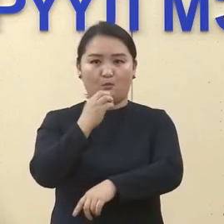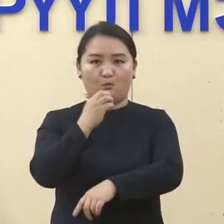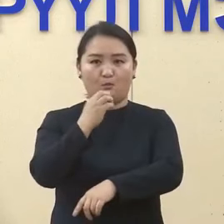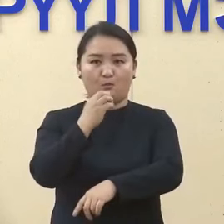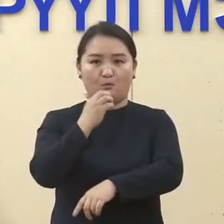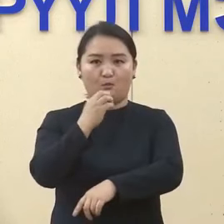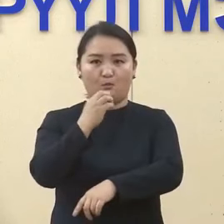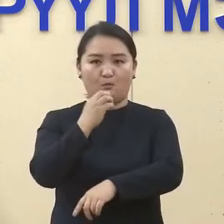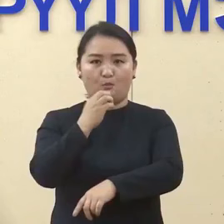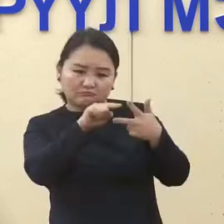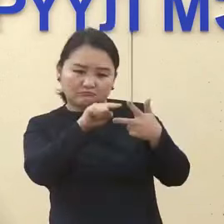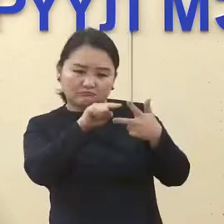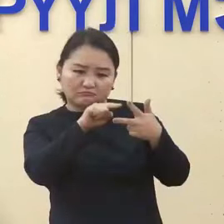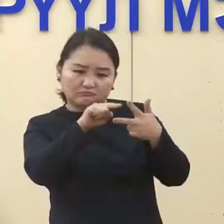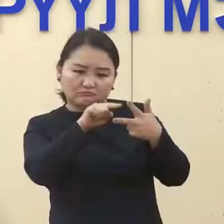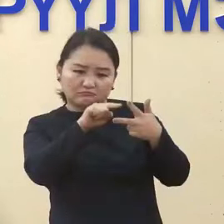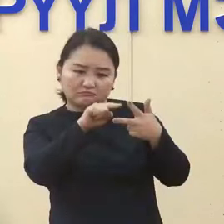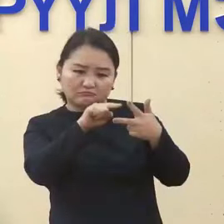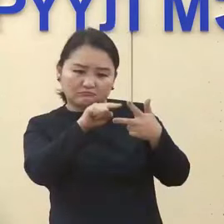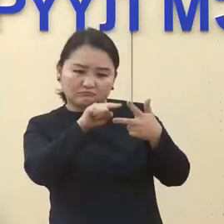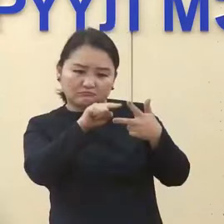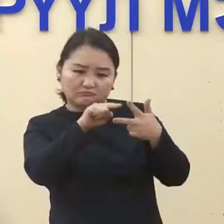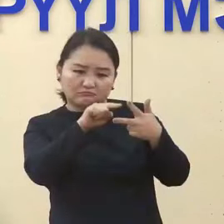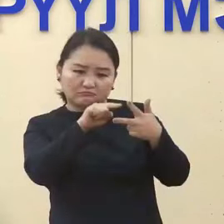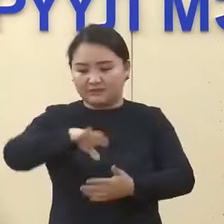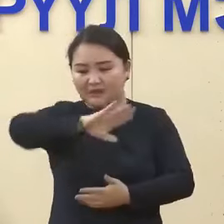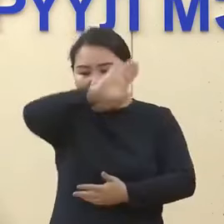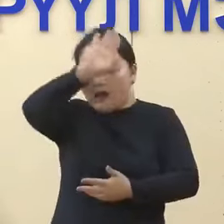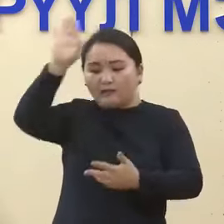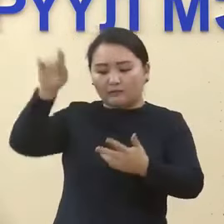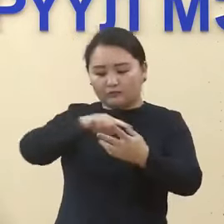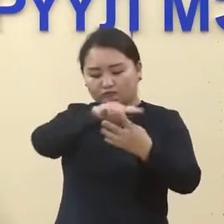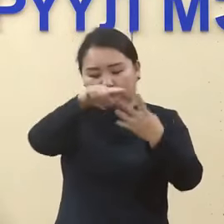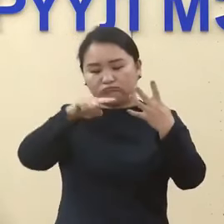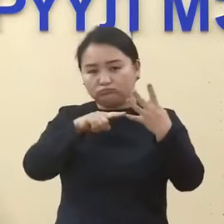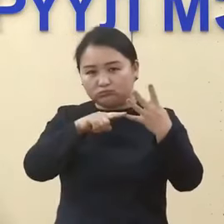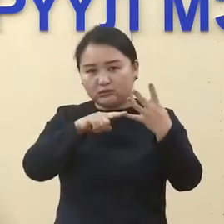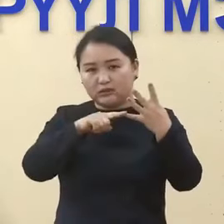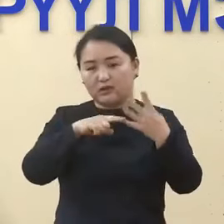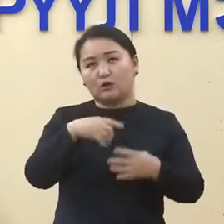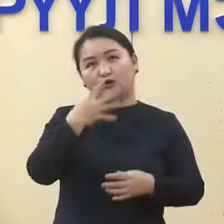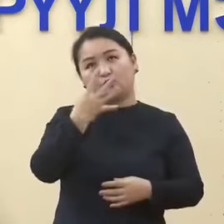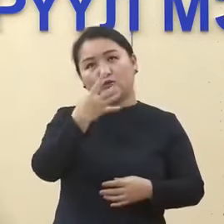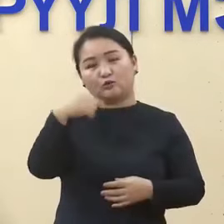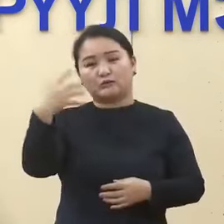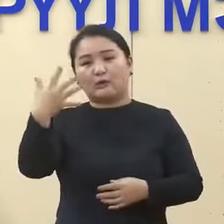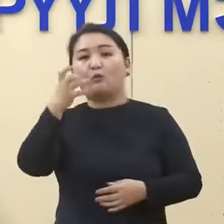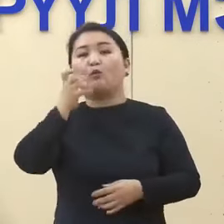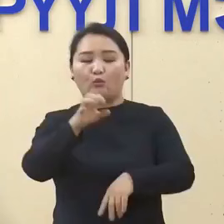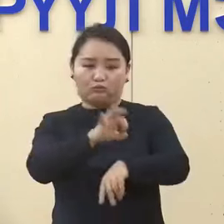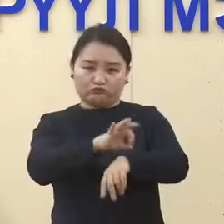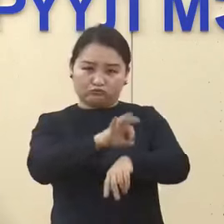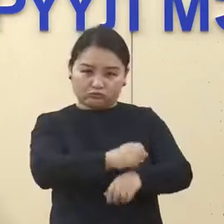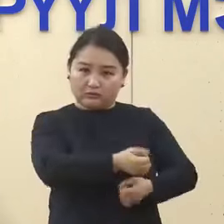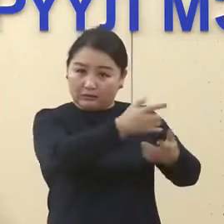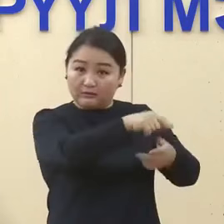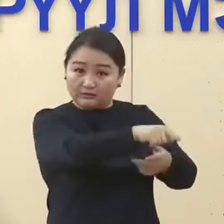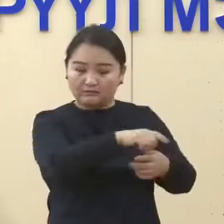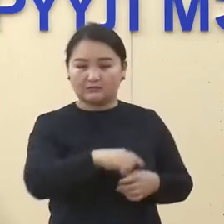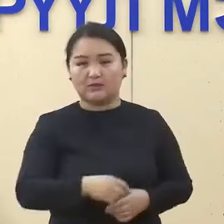нилээн түгээмэл байна. За мөн одоо халуурах шинж тэмдэг 4-өөс одоо 5 өвчтөнд бол гарсан.